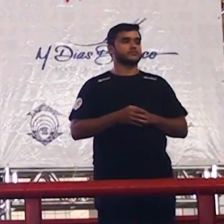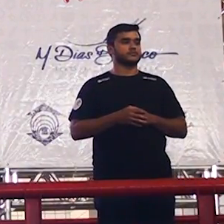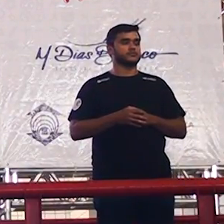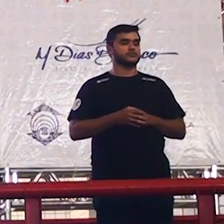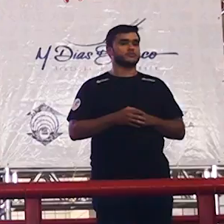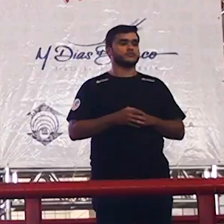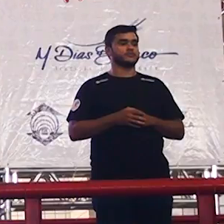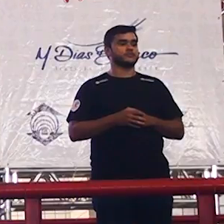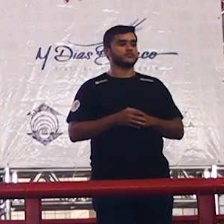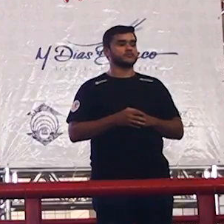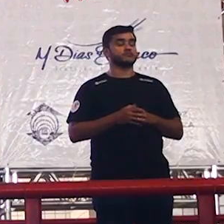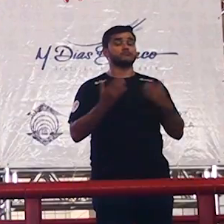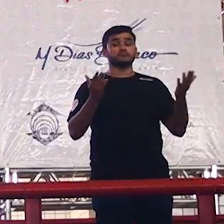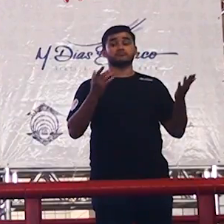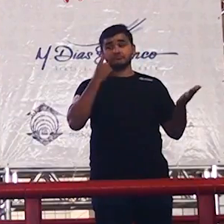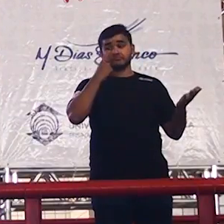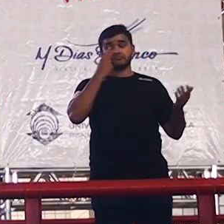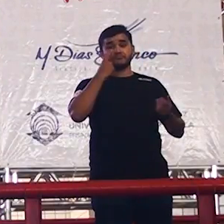Vamos lá.